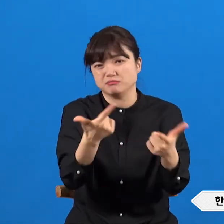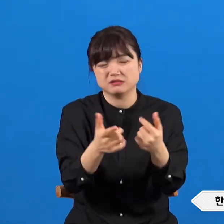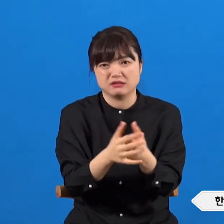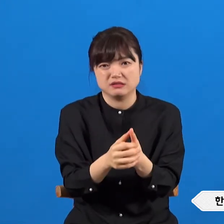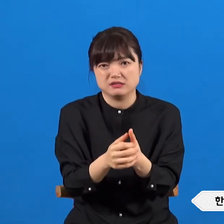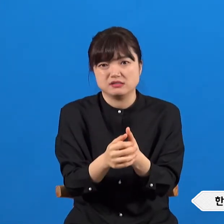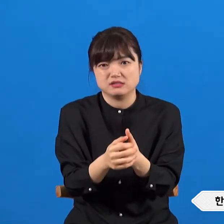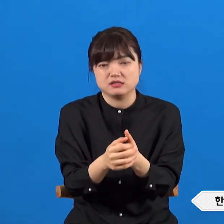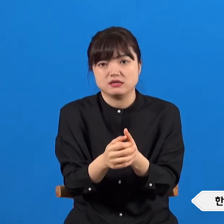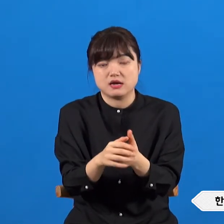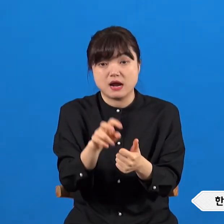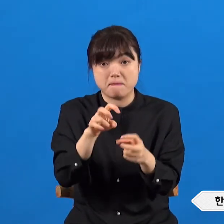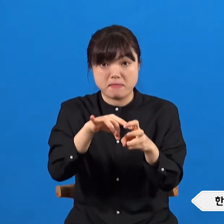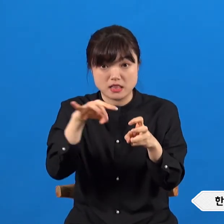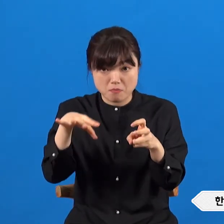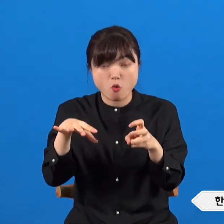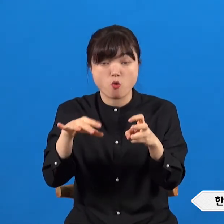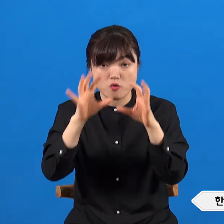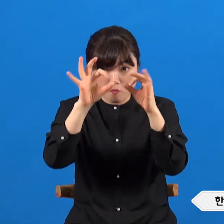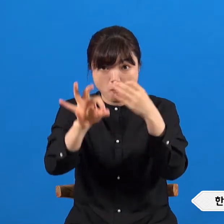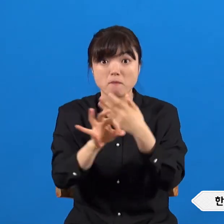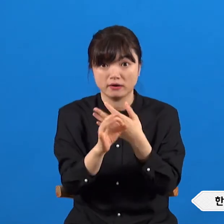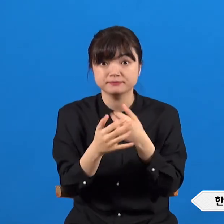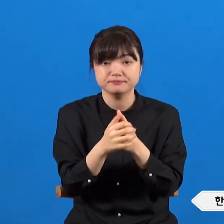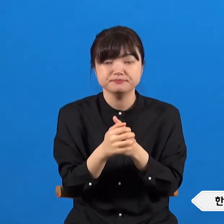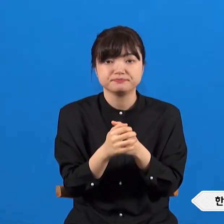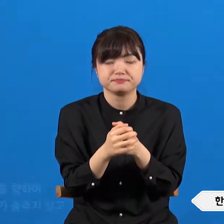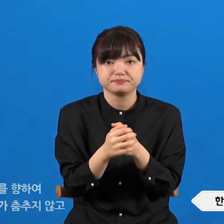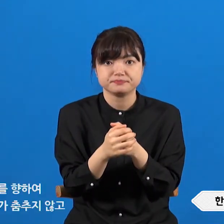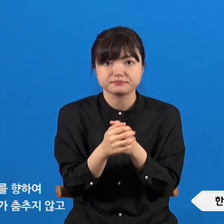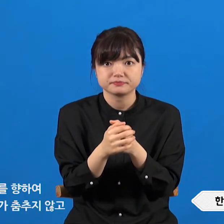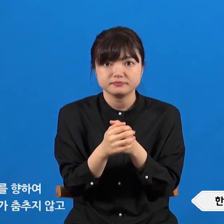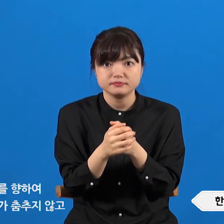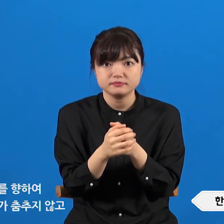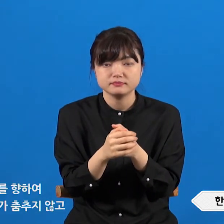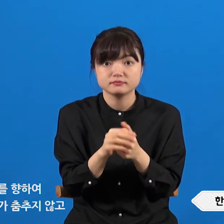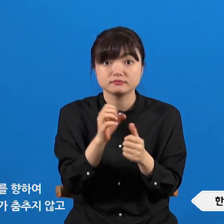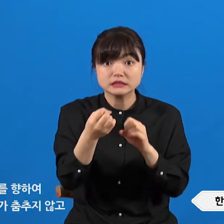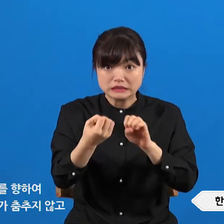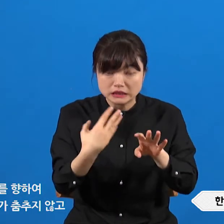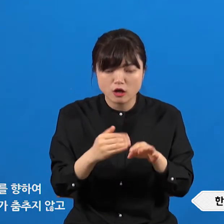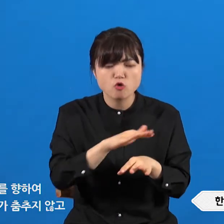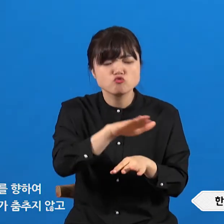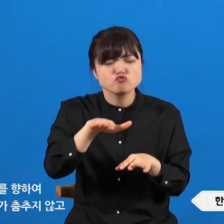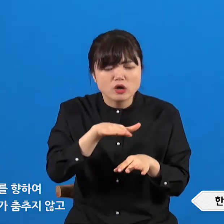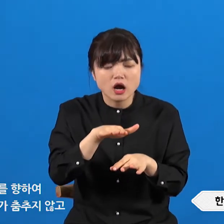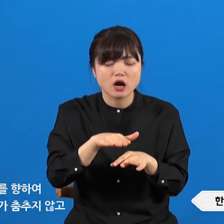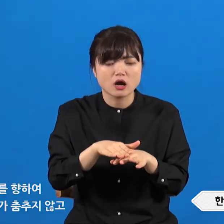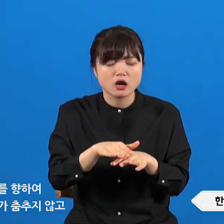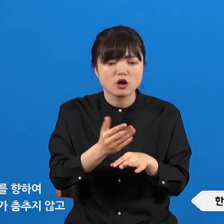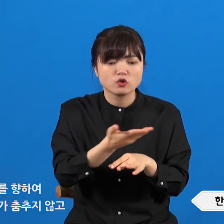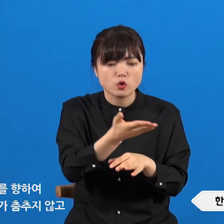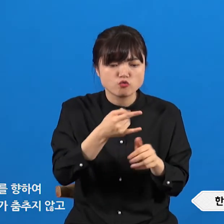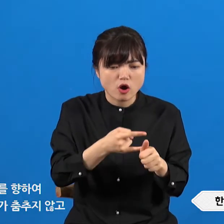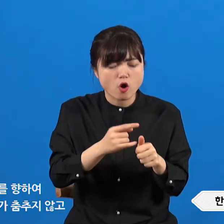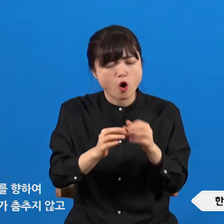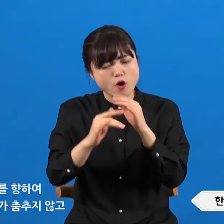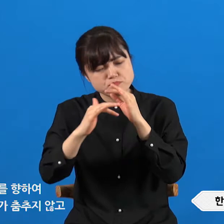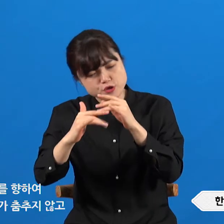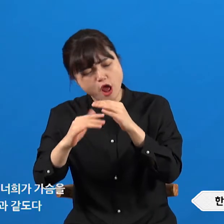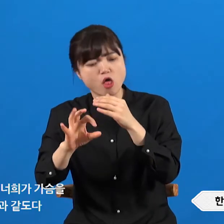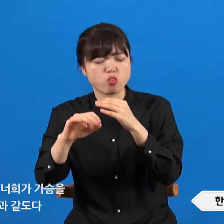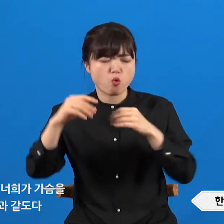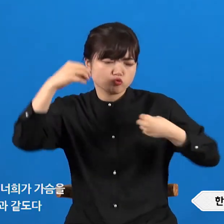예수님이 마태복음 11장 17절에 이렇게 말씀하십니다. 이르되 우리가 너희를 위하여 피리를 불어도